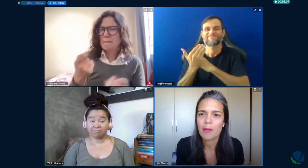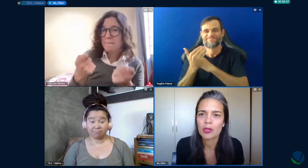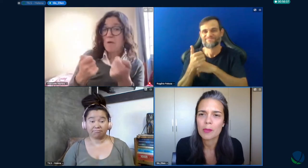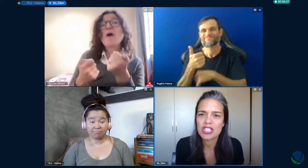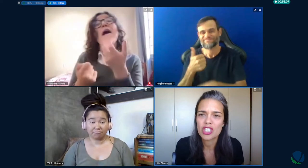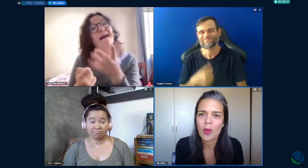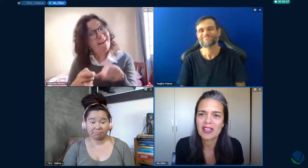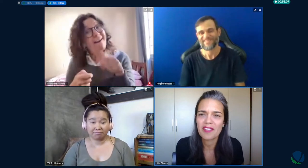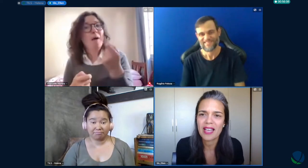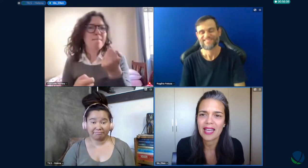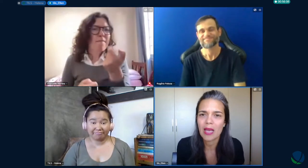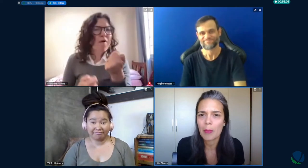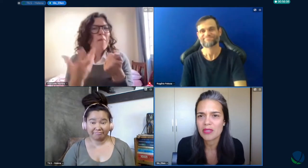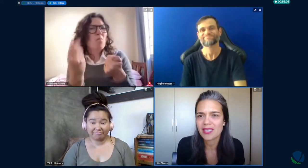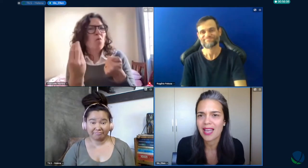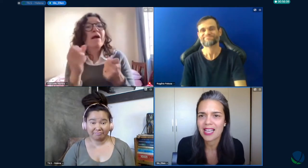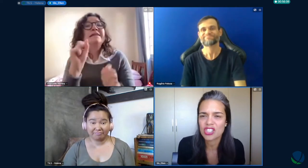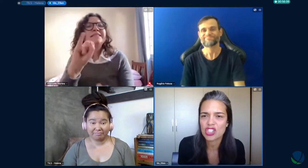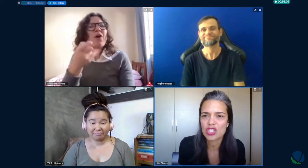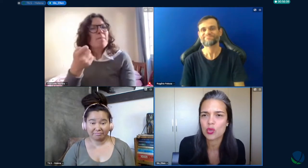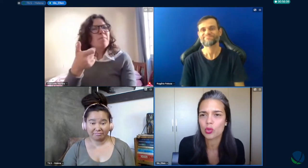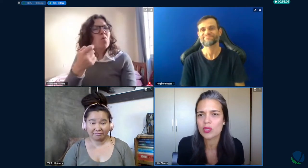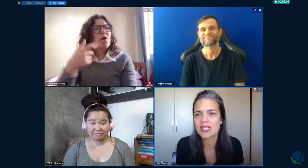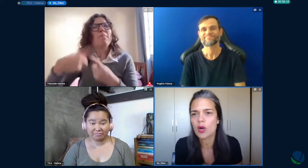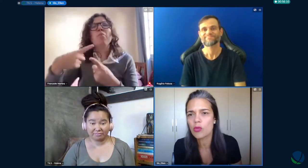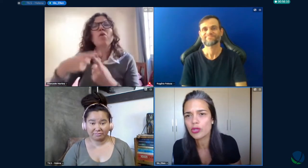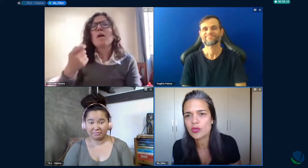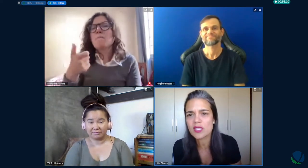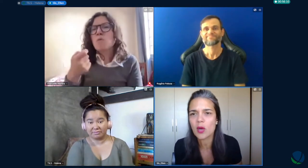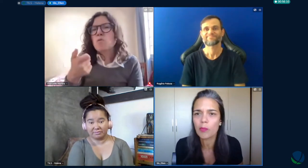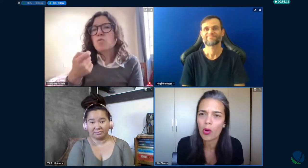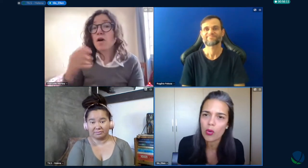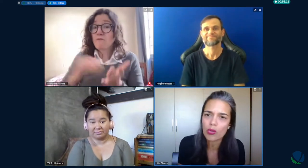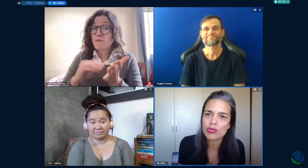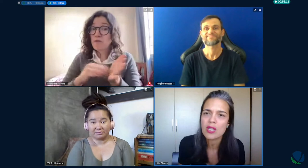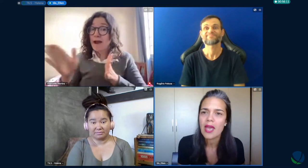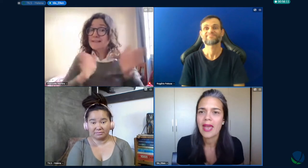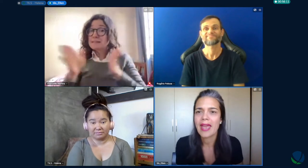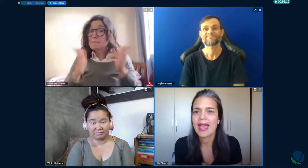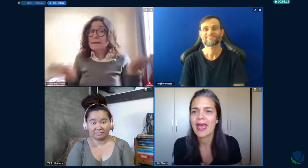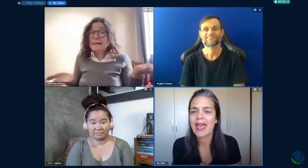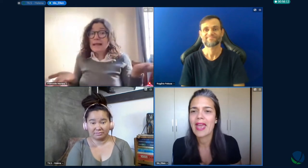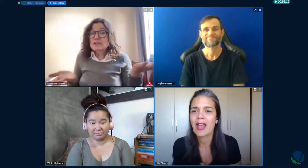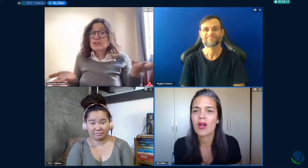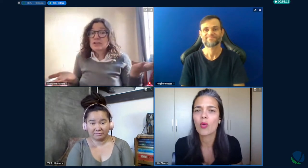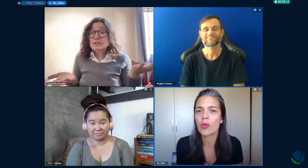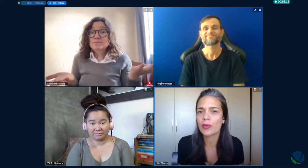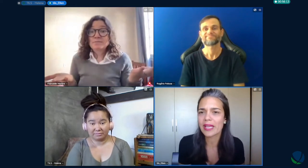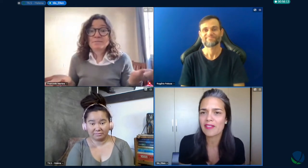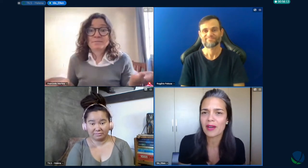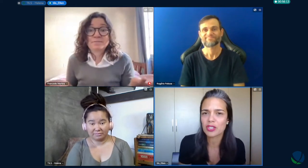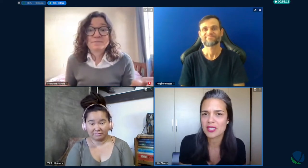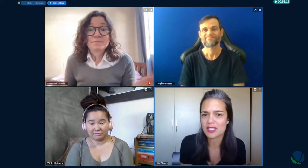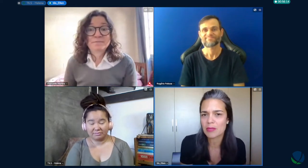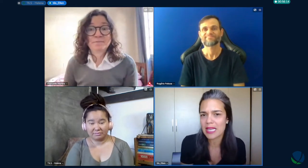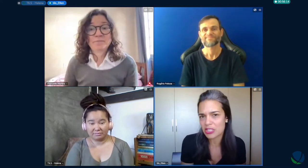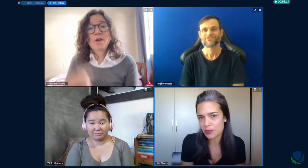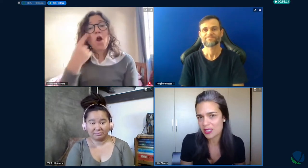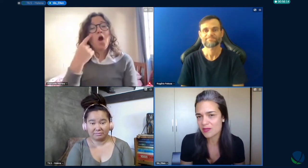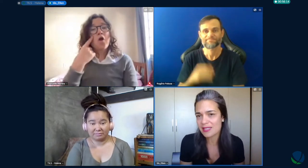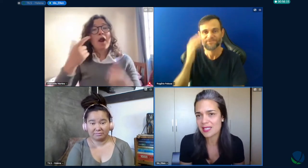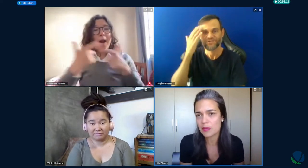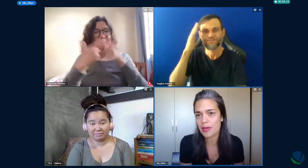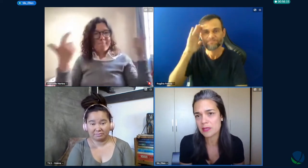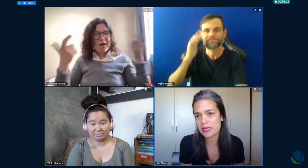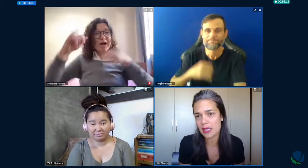Porque seria bom também a gente qualificar, né, a porcentagem de surdos, se são muitos, se são poucos, o que falta de acessibilidade,